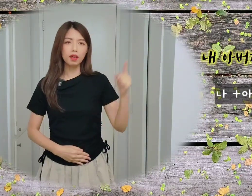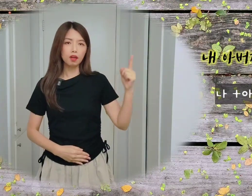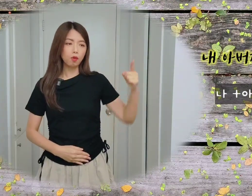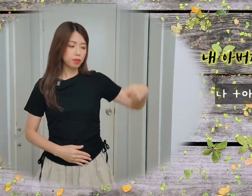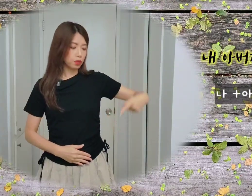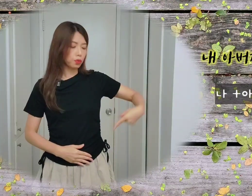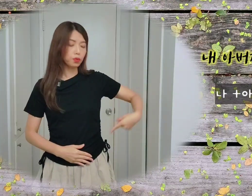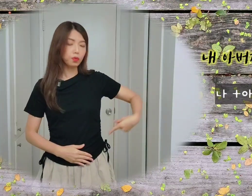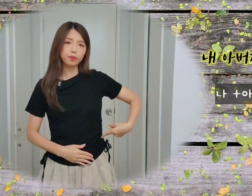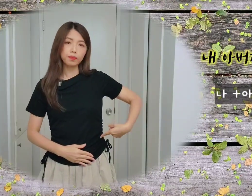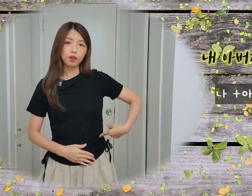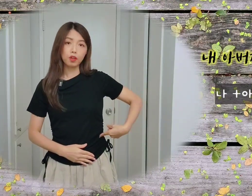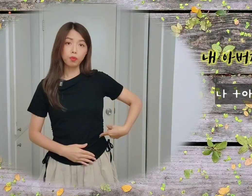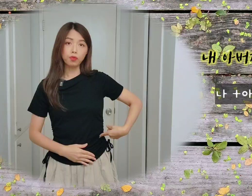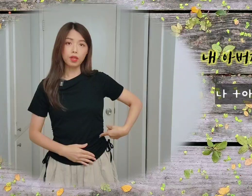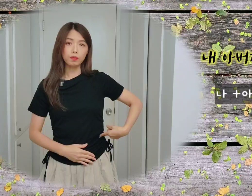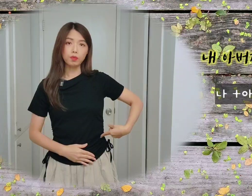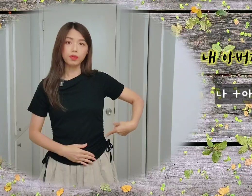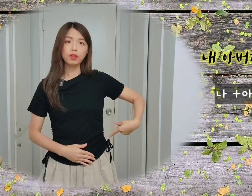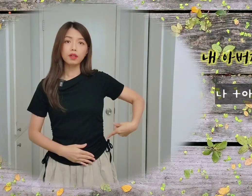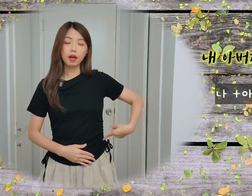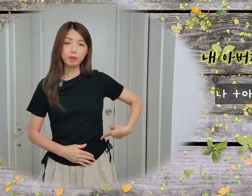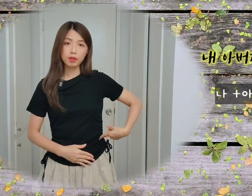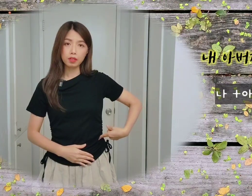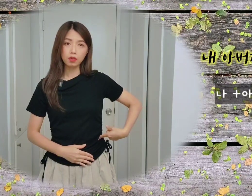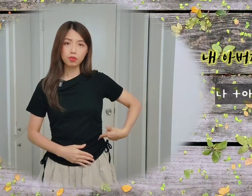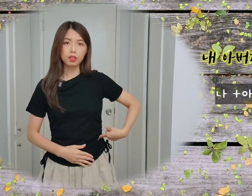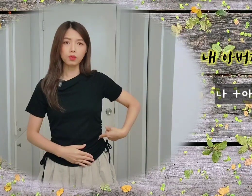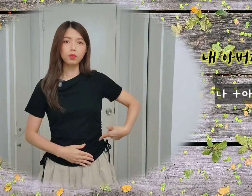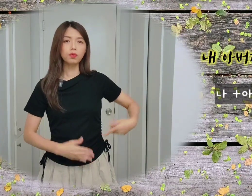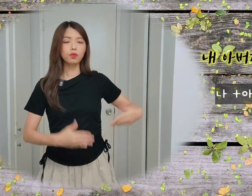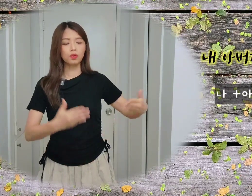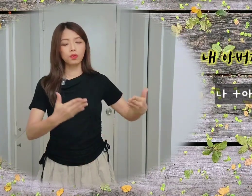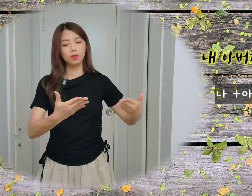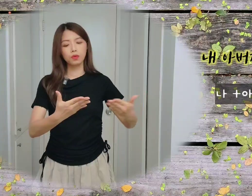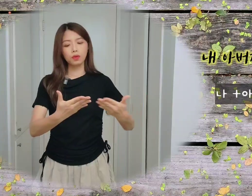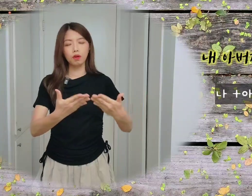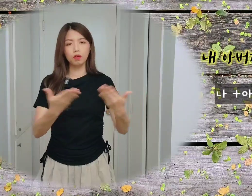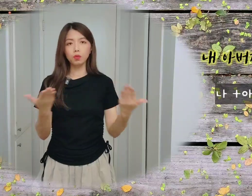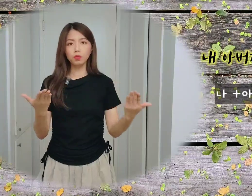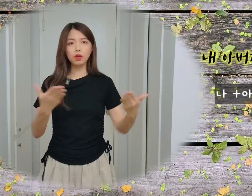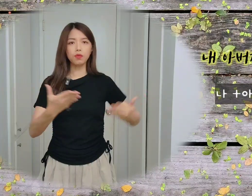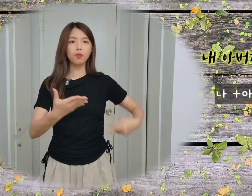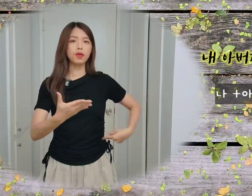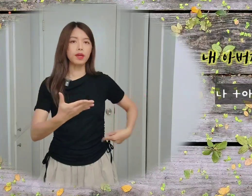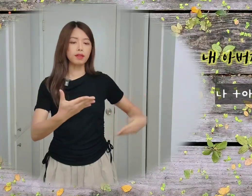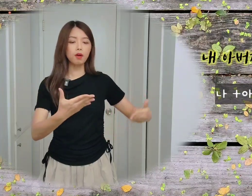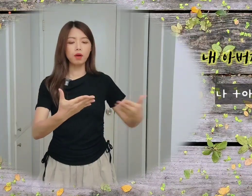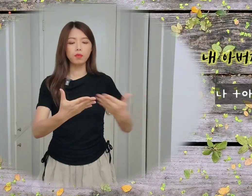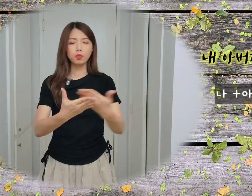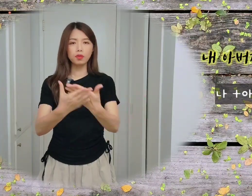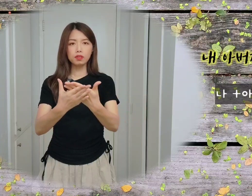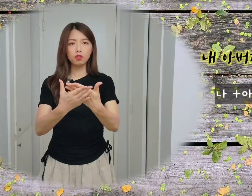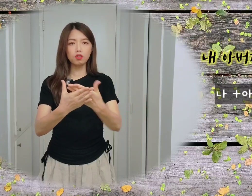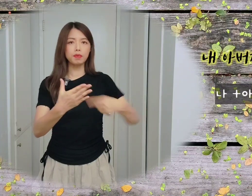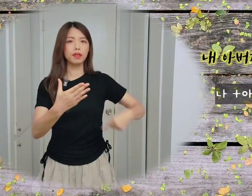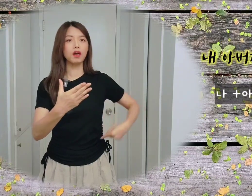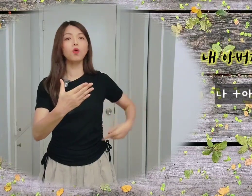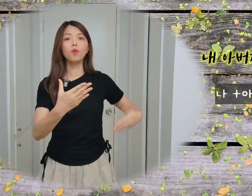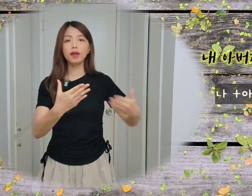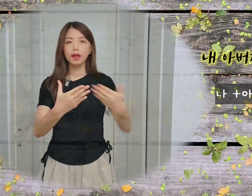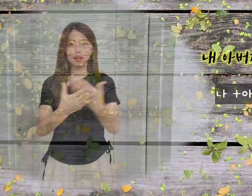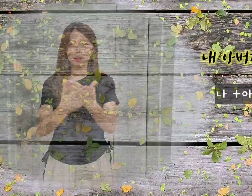수어는 검지로 여기 옆구리 있는 부분을 한번 찍어주시고 손등이 위로 보이게 해서 한번 손을